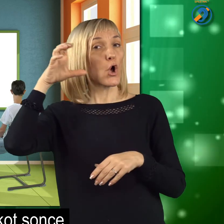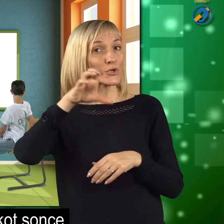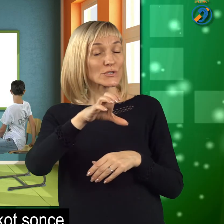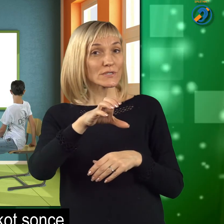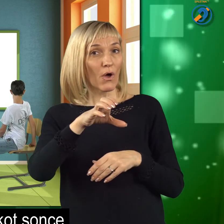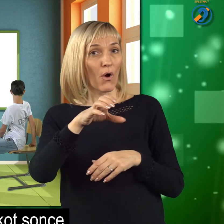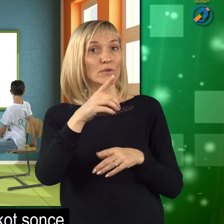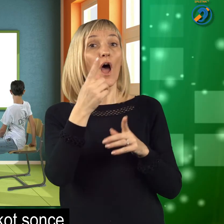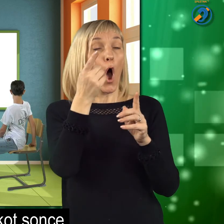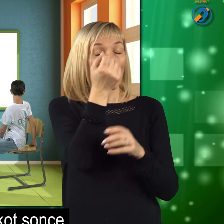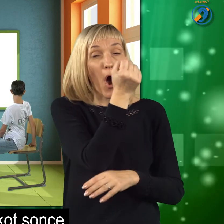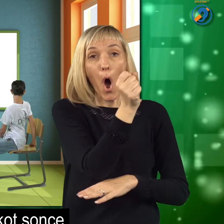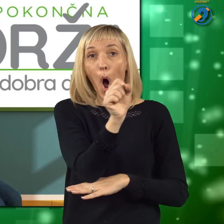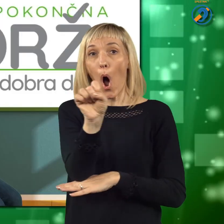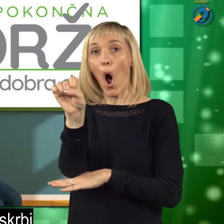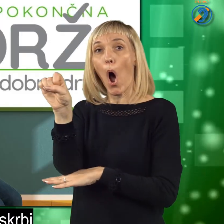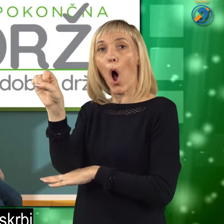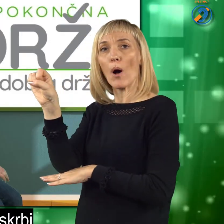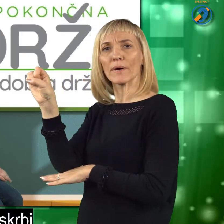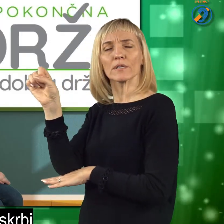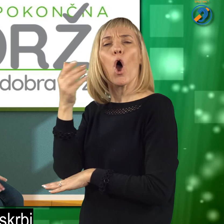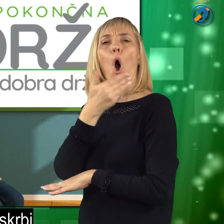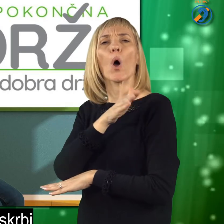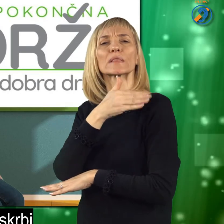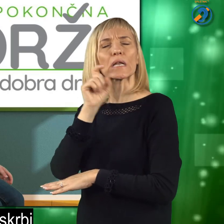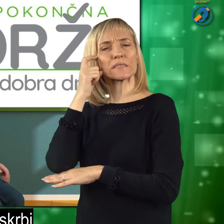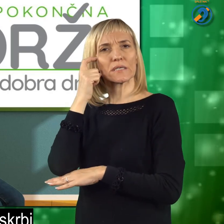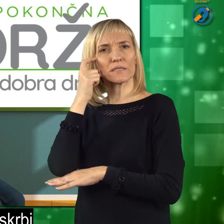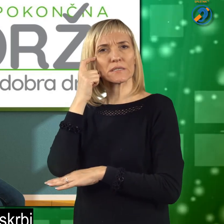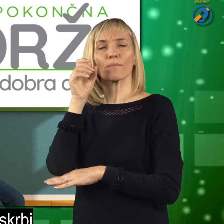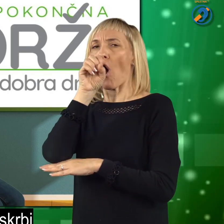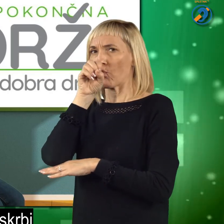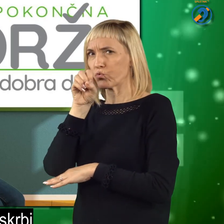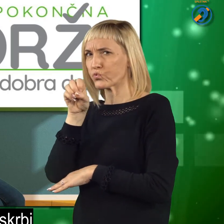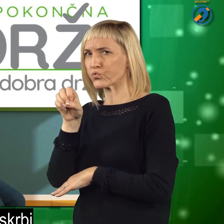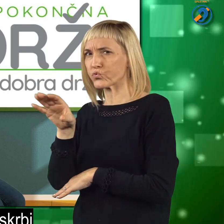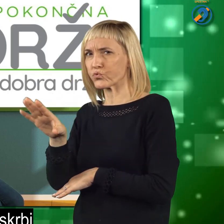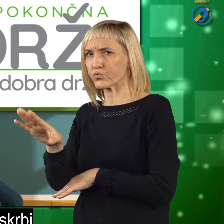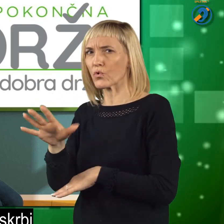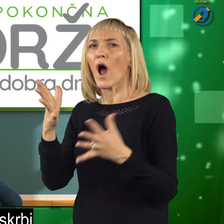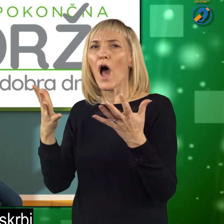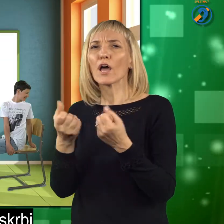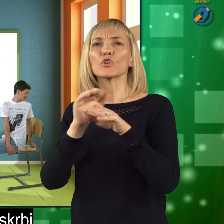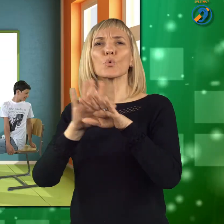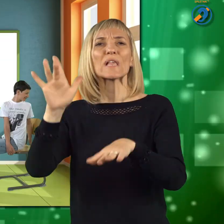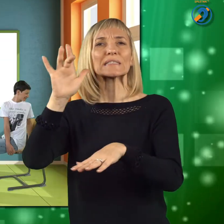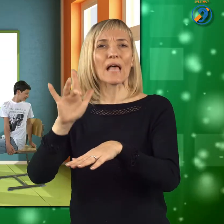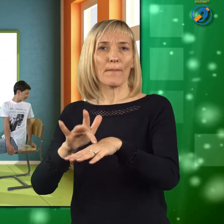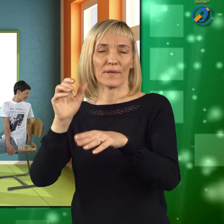sonce. Zasukaj v drugo smer. Otresi se skrbi. Izdih. Reši vseh